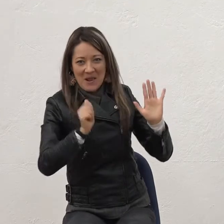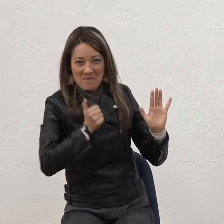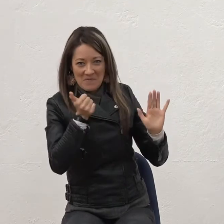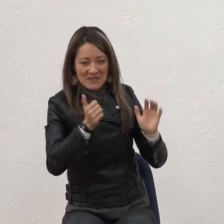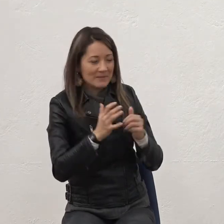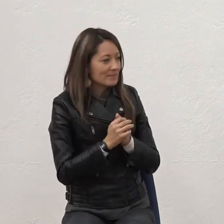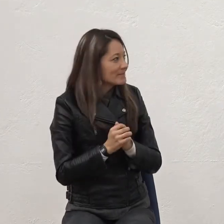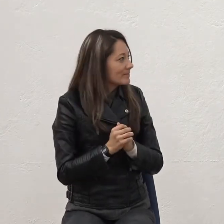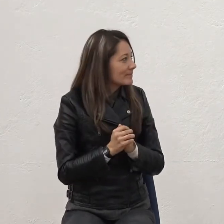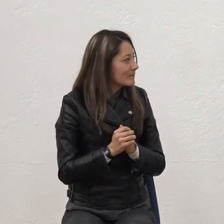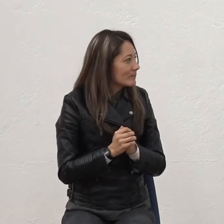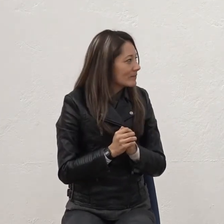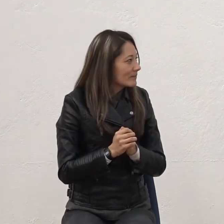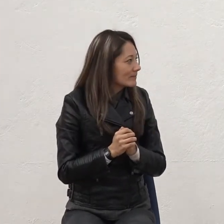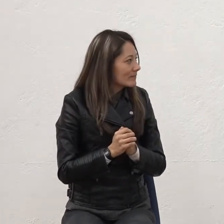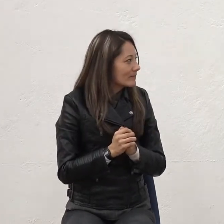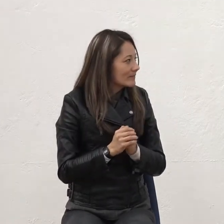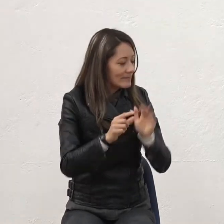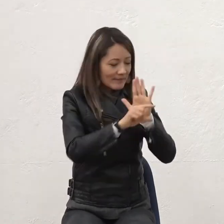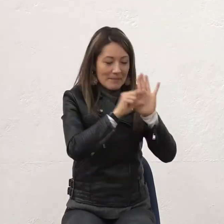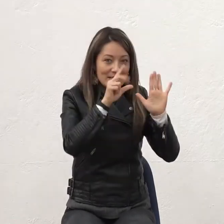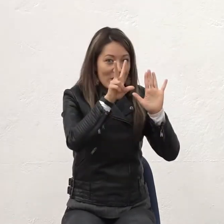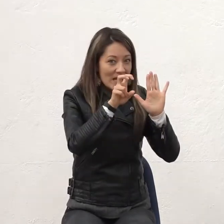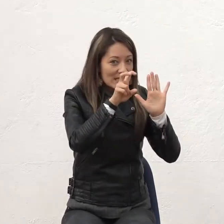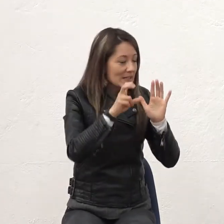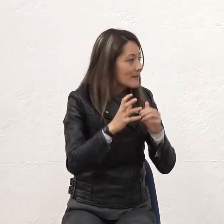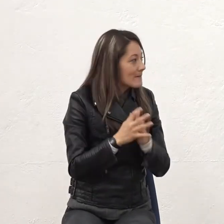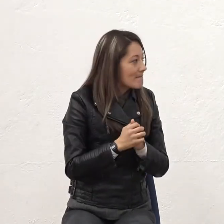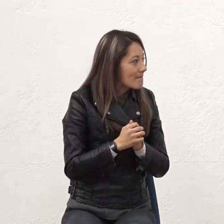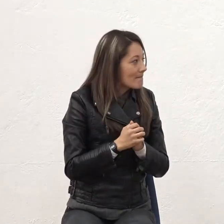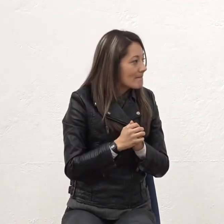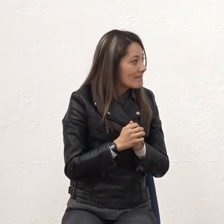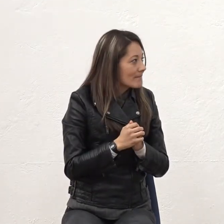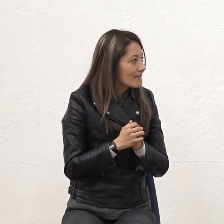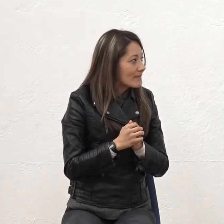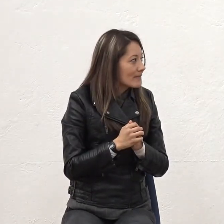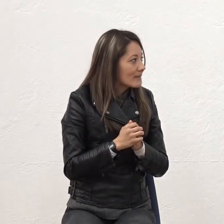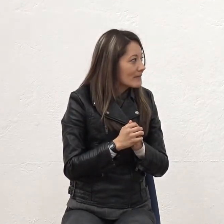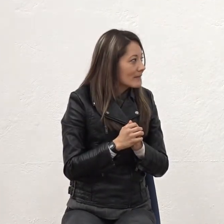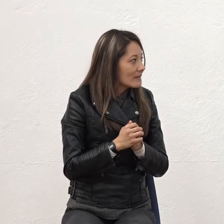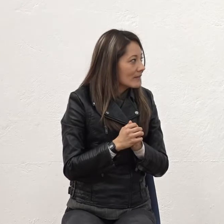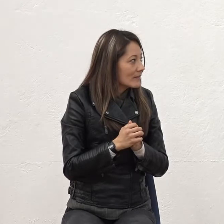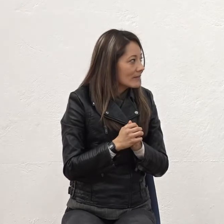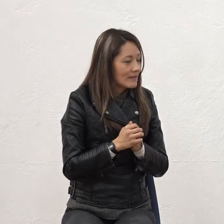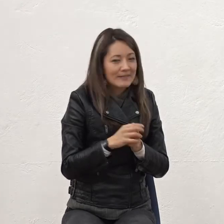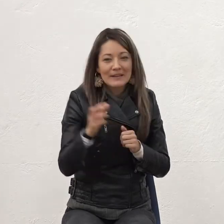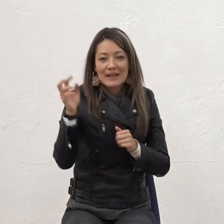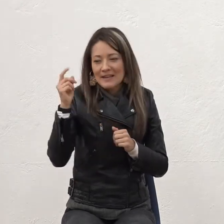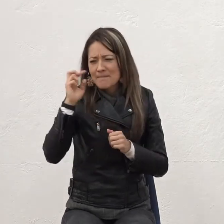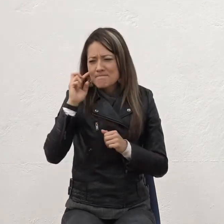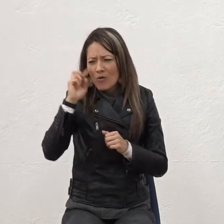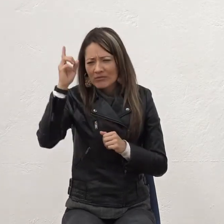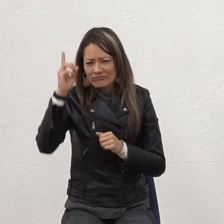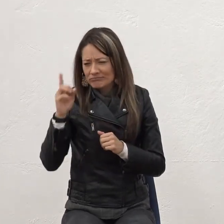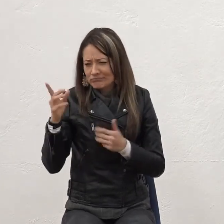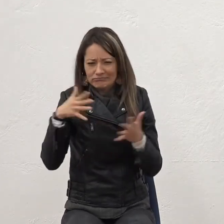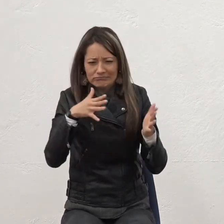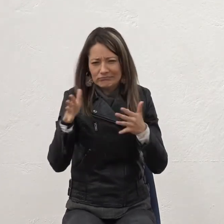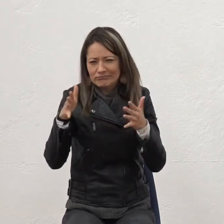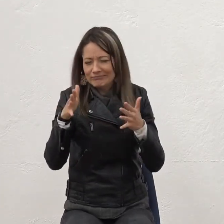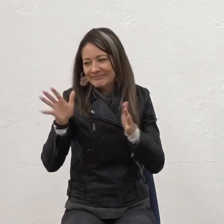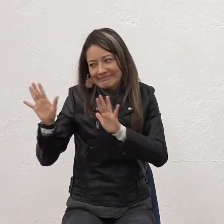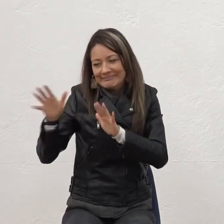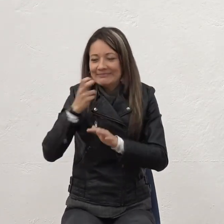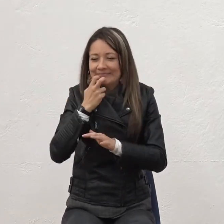Bueno, yo voy a retomarlo del versículo 7. Dirá Paola, no, pero se va a poner la y se devolvió. Bueno, al ver